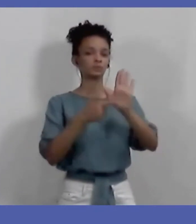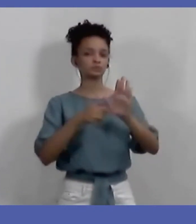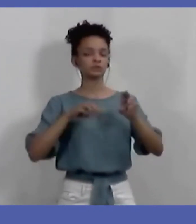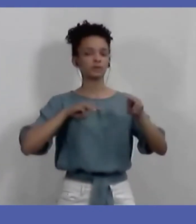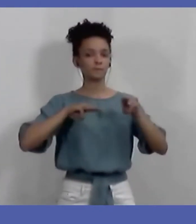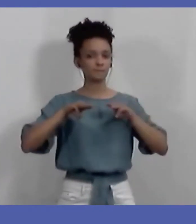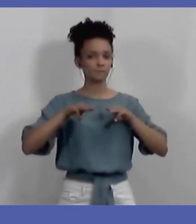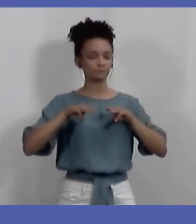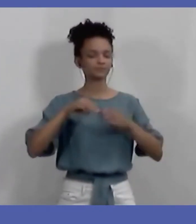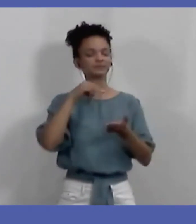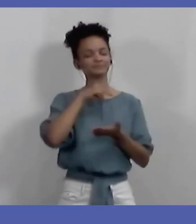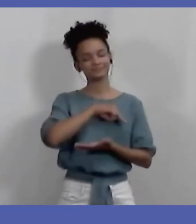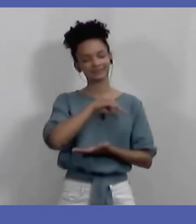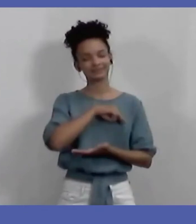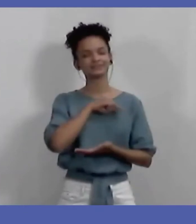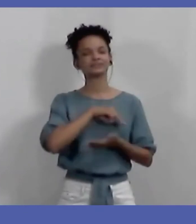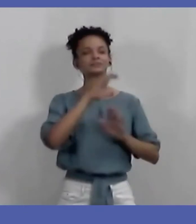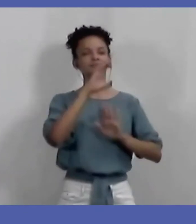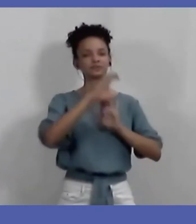tempo corre, viu?